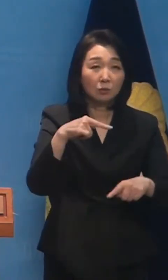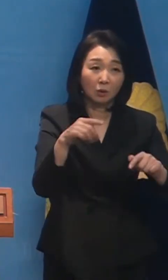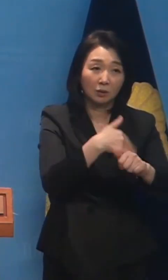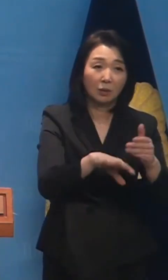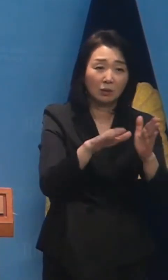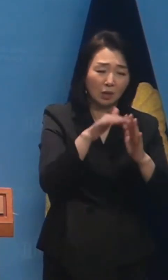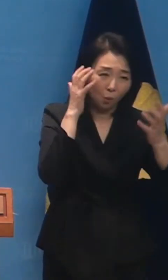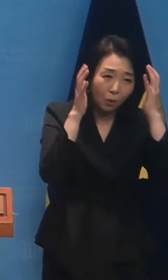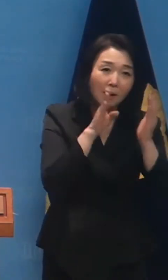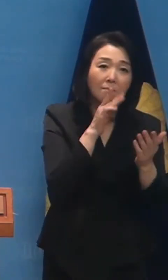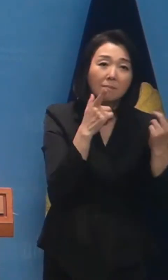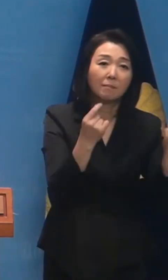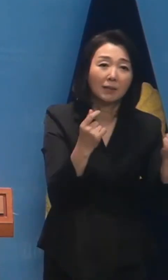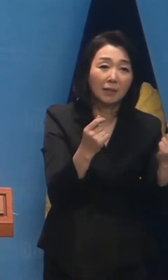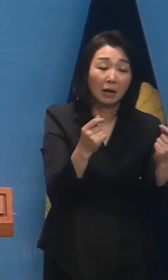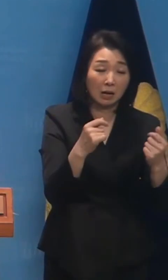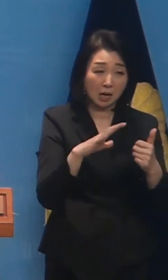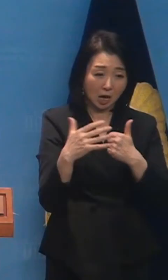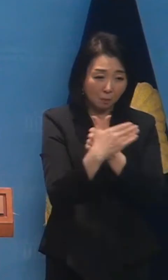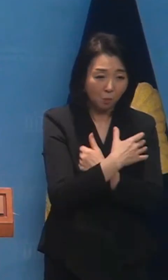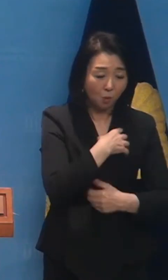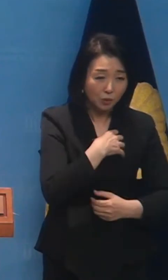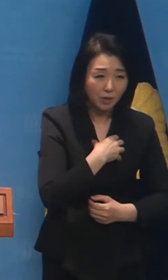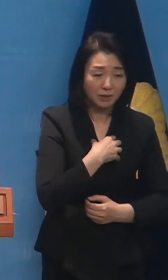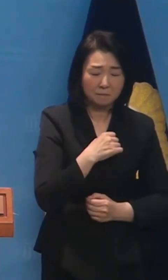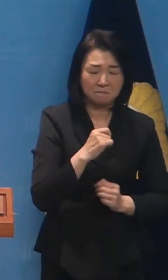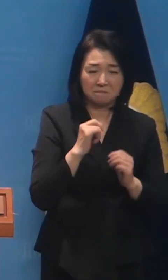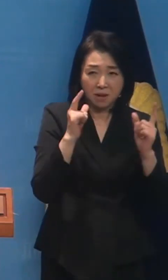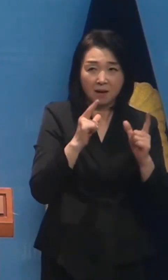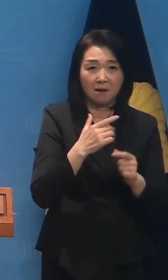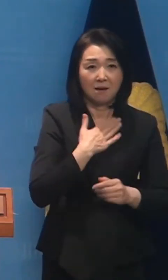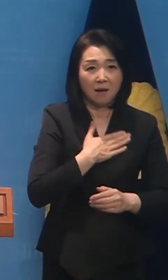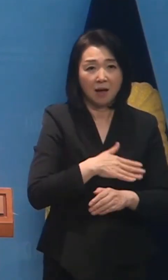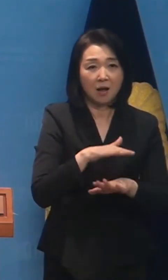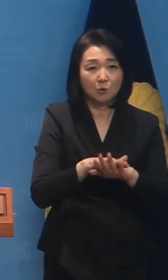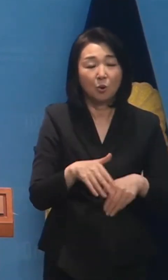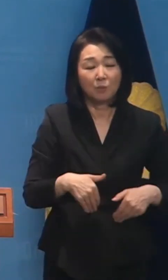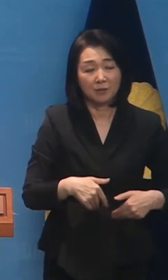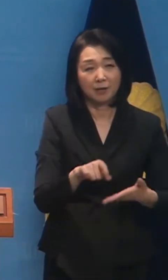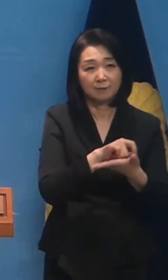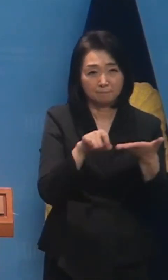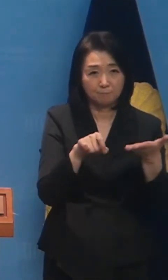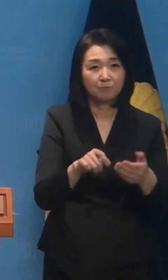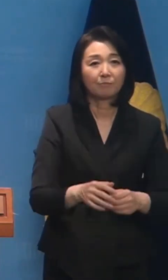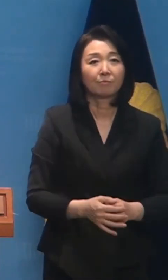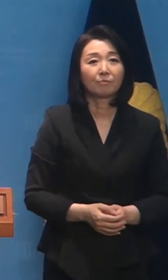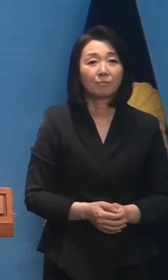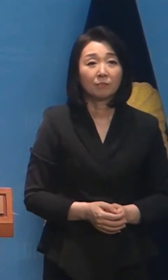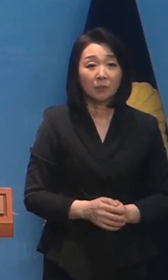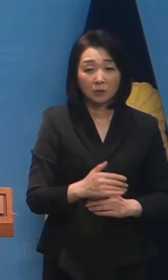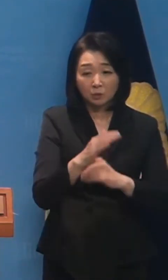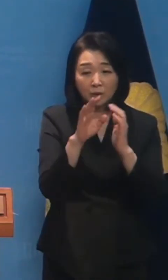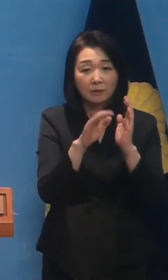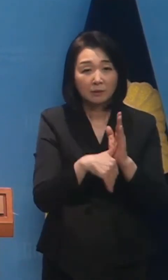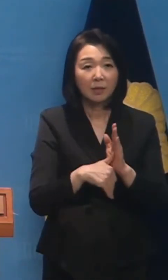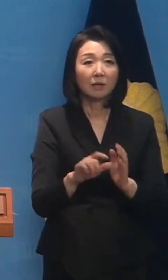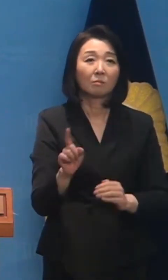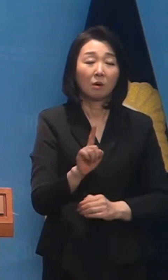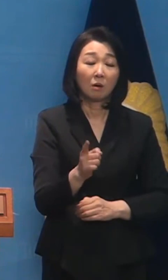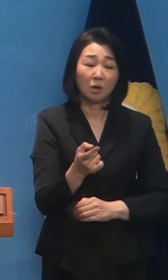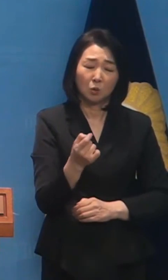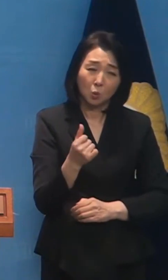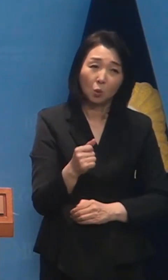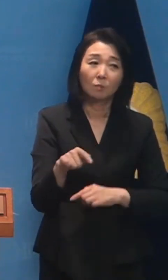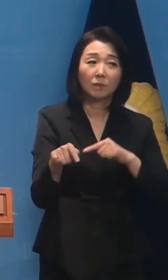상황이 혼란스러운 가운데 안보 위기에 대한 경각심을 더욱 가져야 한다는 취지의 기사입니다. 그 과정에서